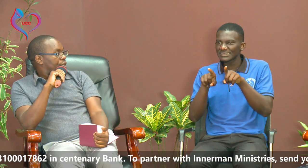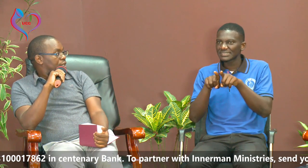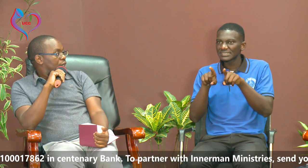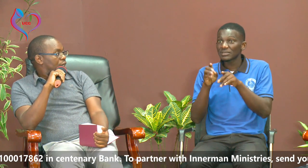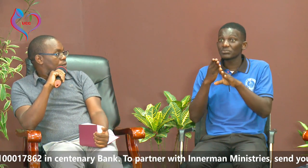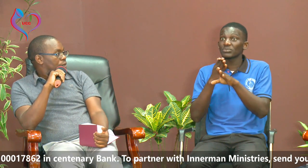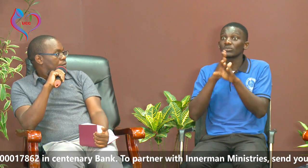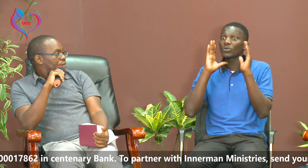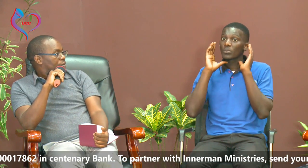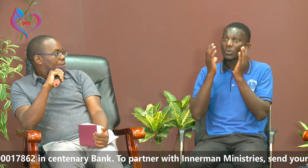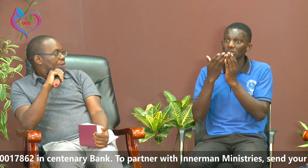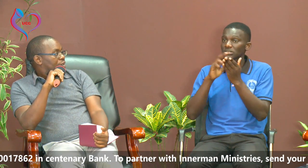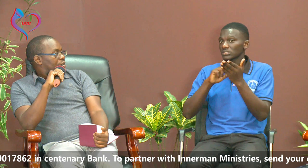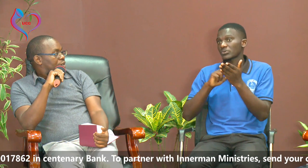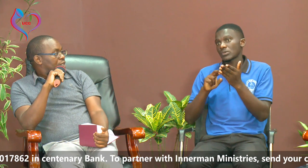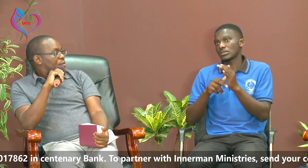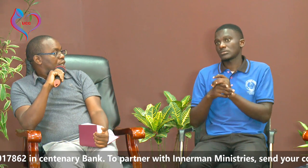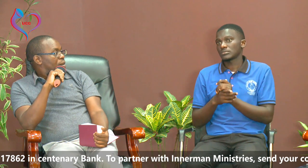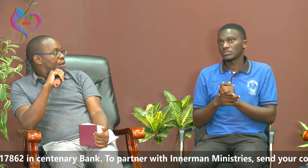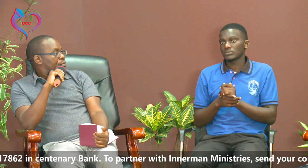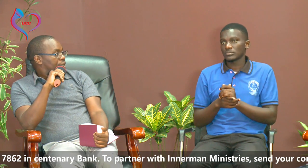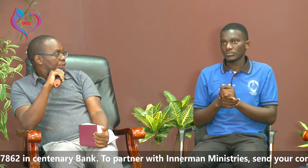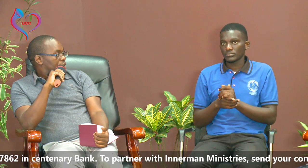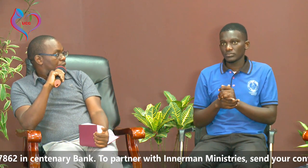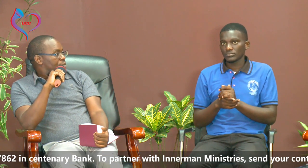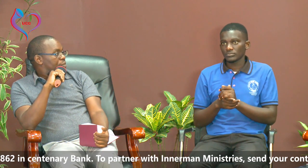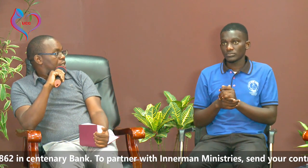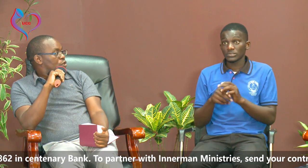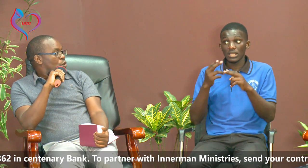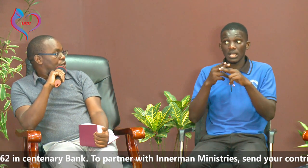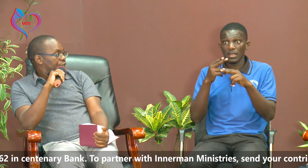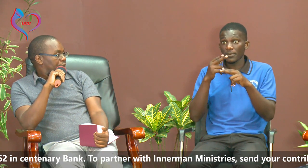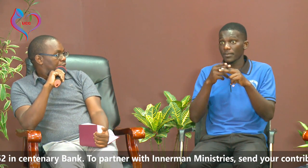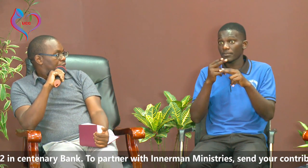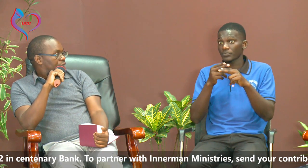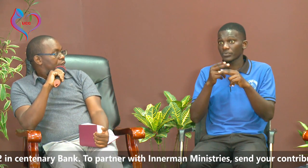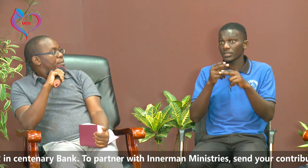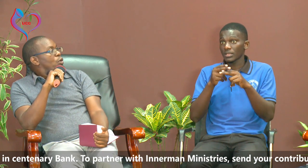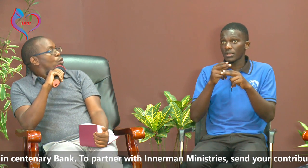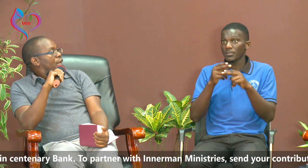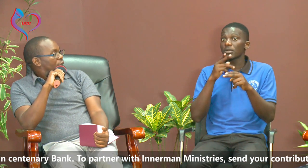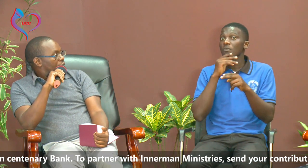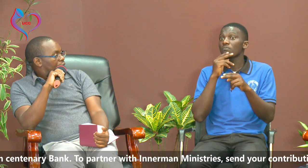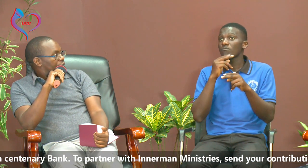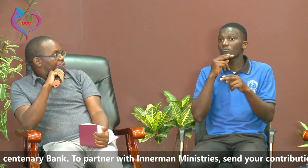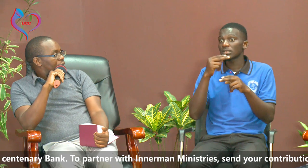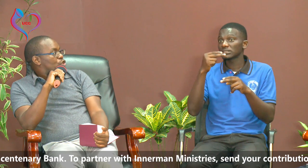kuandika galiwo okay omusajja bamuita Hammurabi Hammurabi's code era baloya